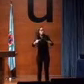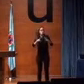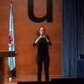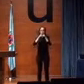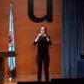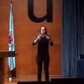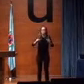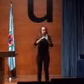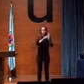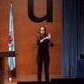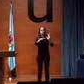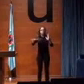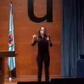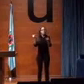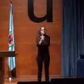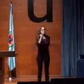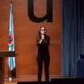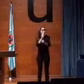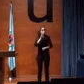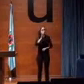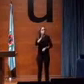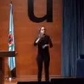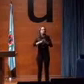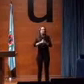derechos lingüísticos. Como la